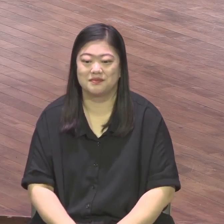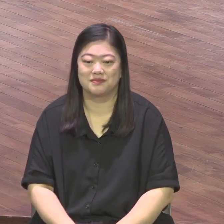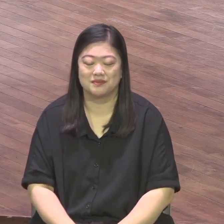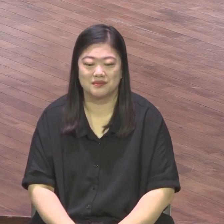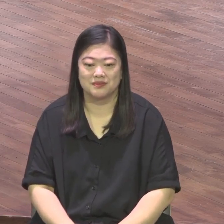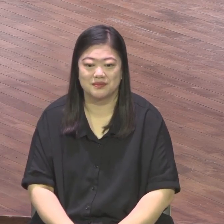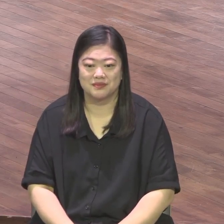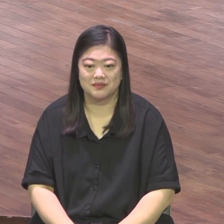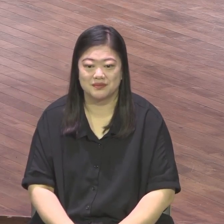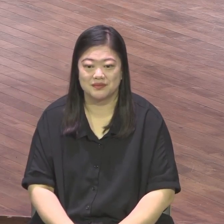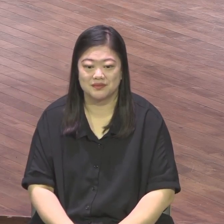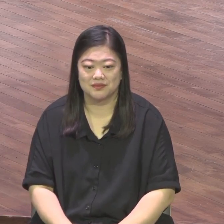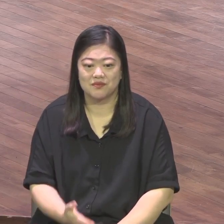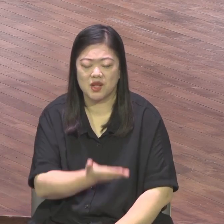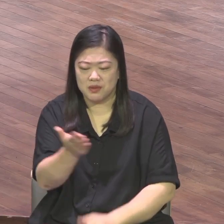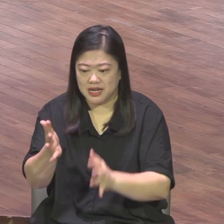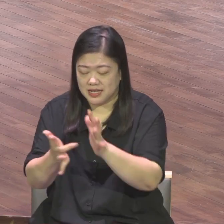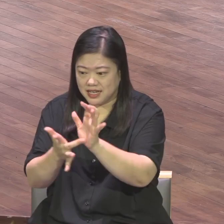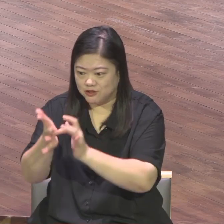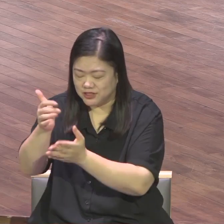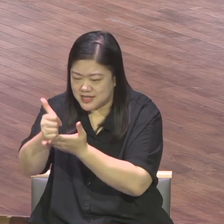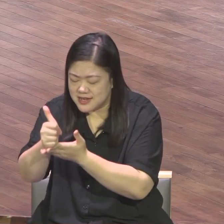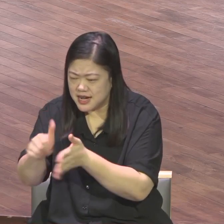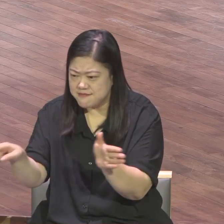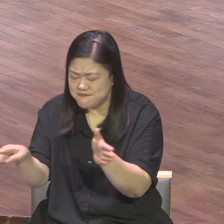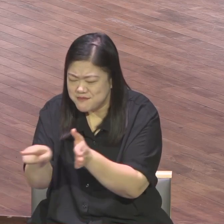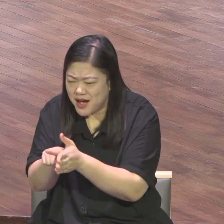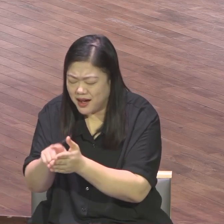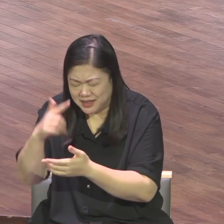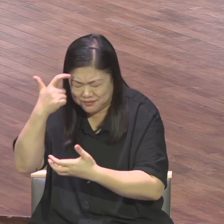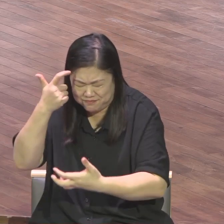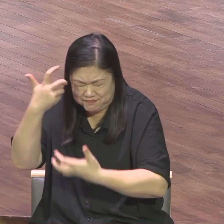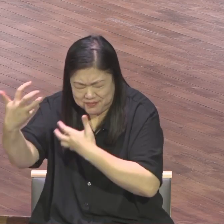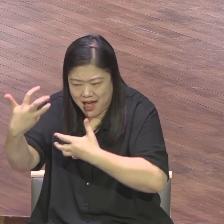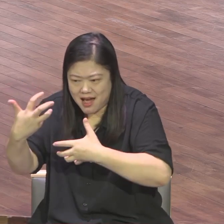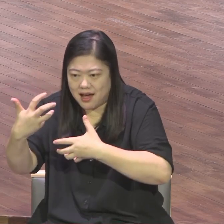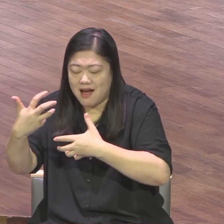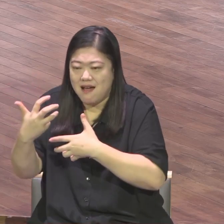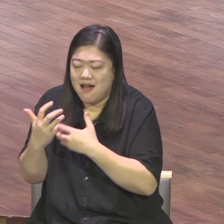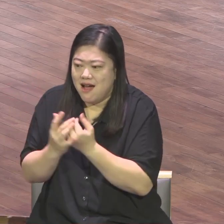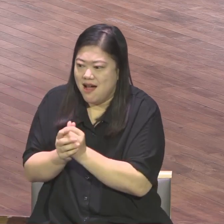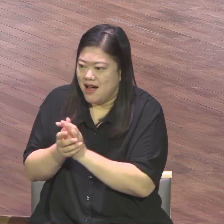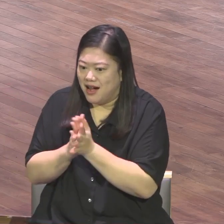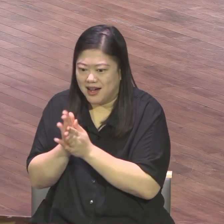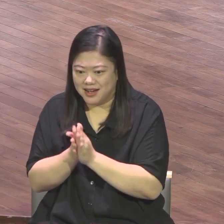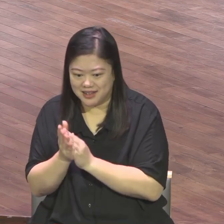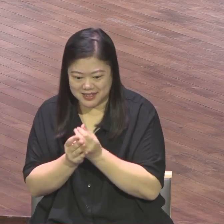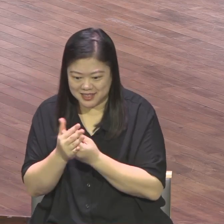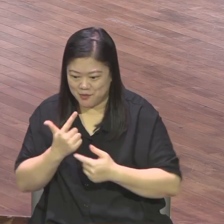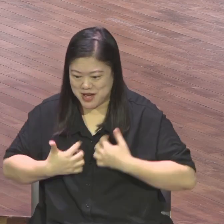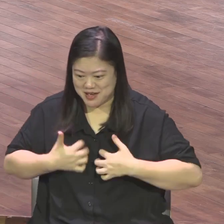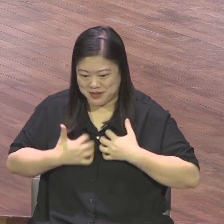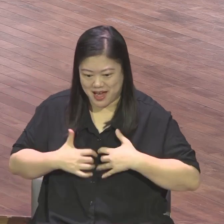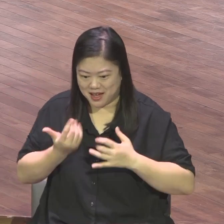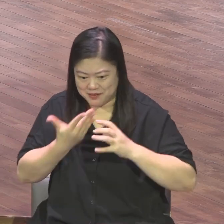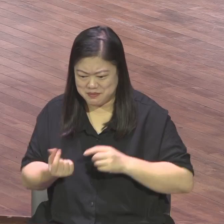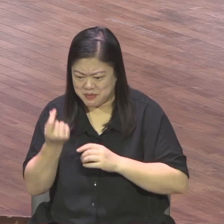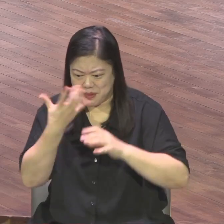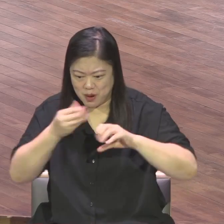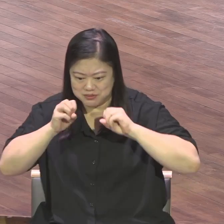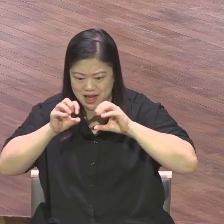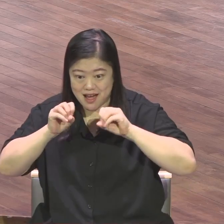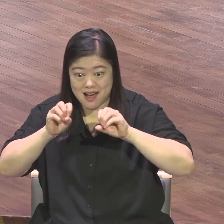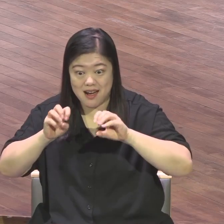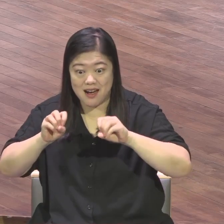영계 모든 성도들 진정한 예수마니아 다 되어서 가는 곳곳마다 하나님 나라 확장하는 이 증인